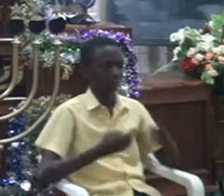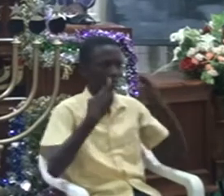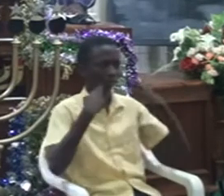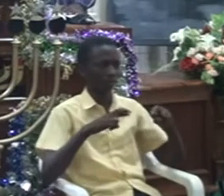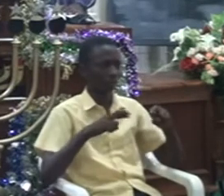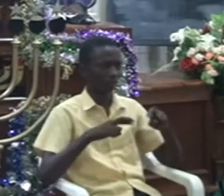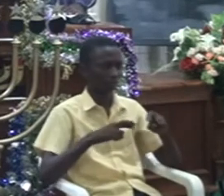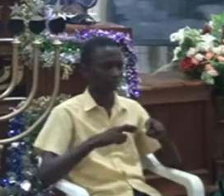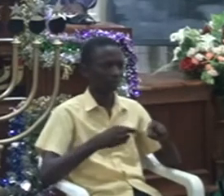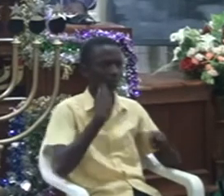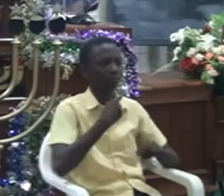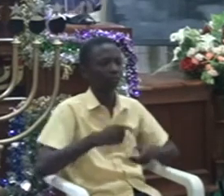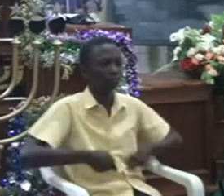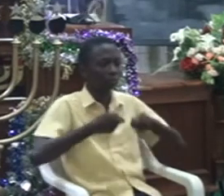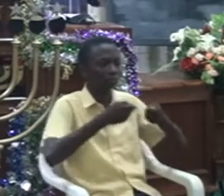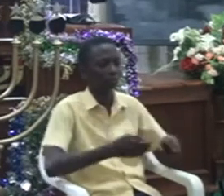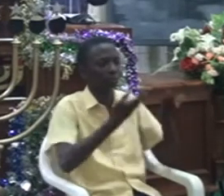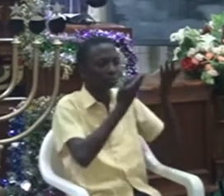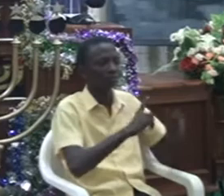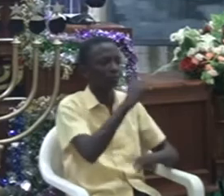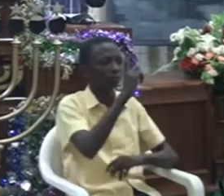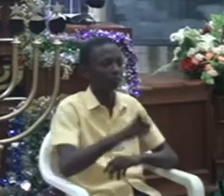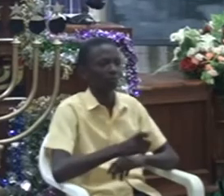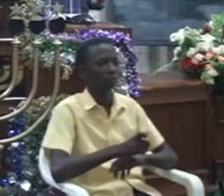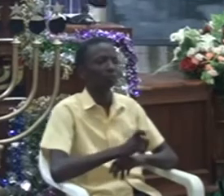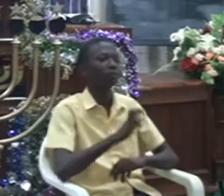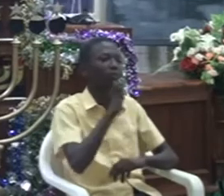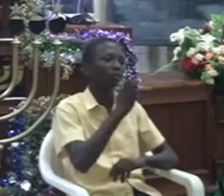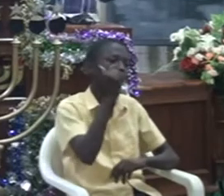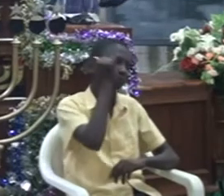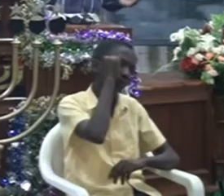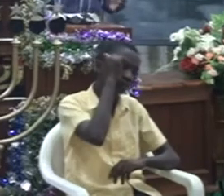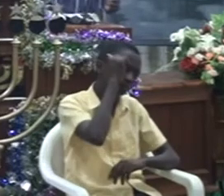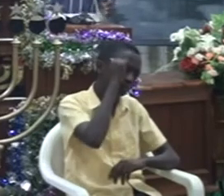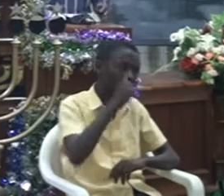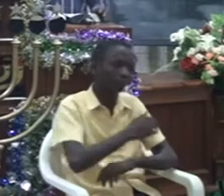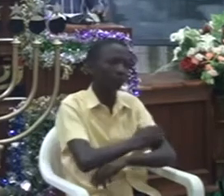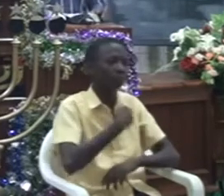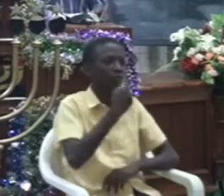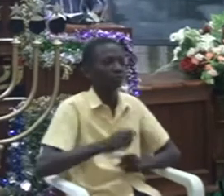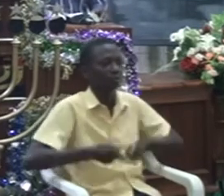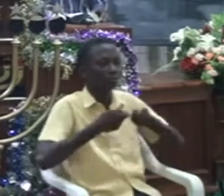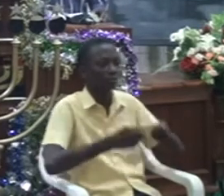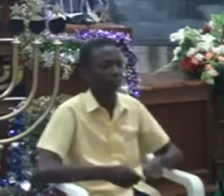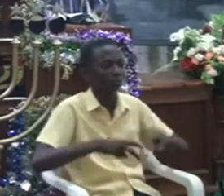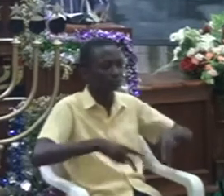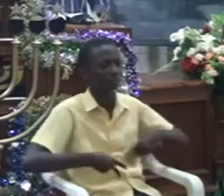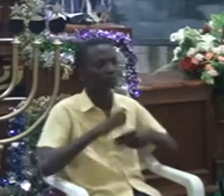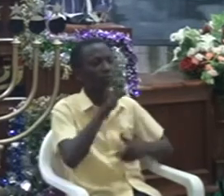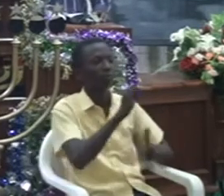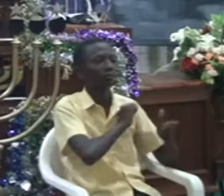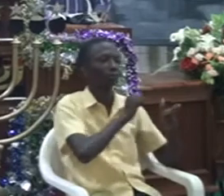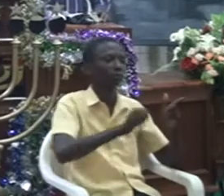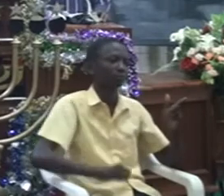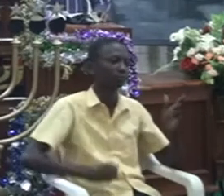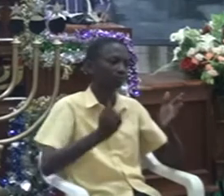kujibia. Qui donne la mort? Nani mwenye anapanaka kifo? Adam. Ni Adamu. Et qui donne la vie? Na nani anapana uzima? Le Seigneur Jésus-Christ.